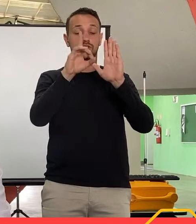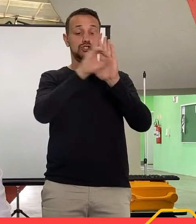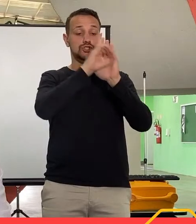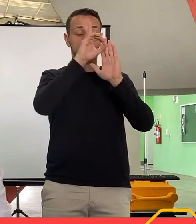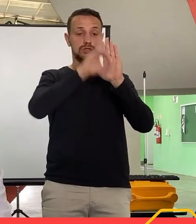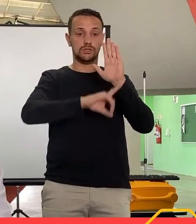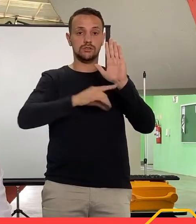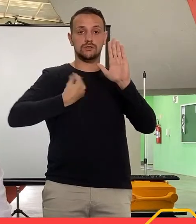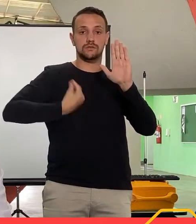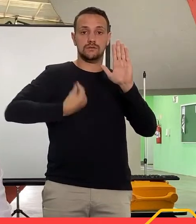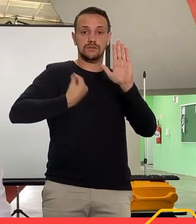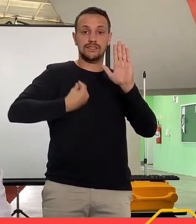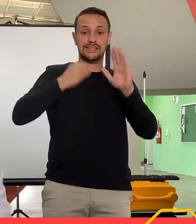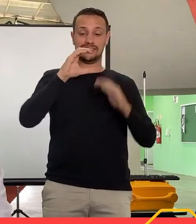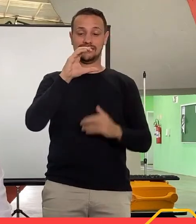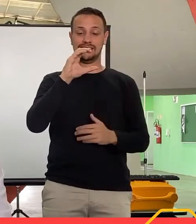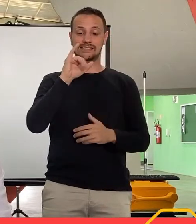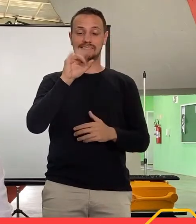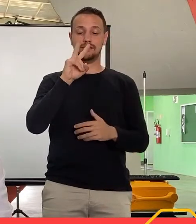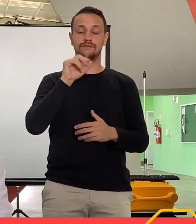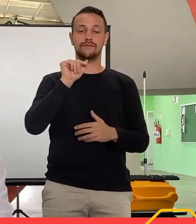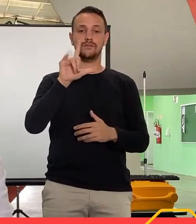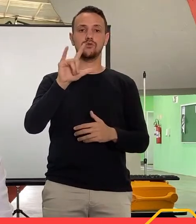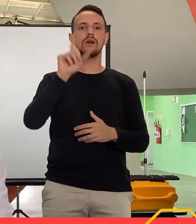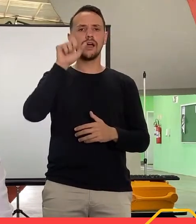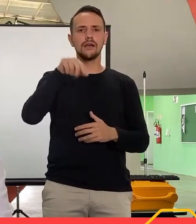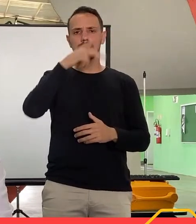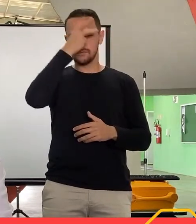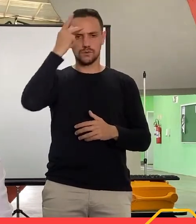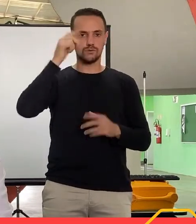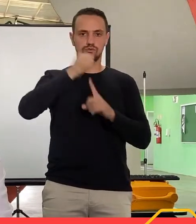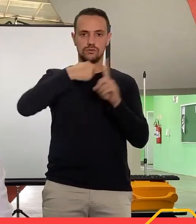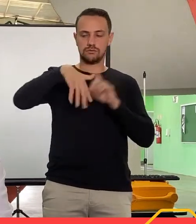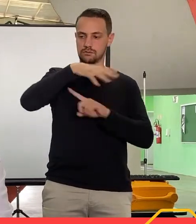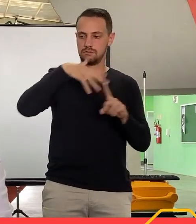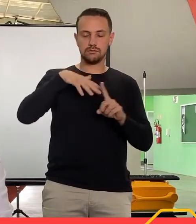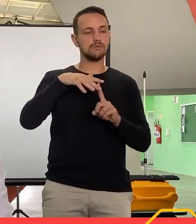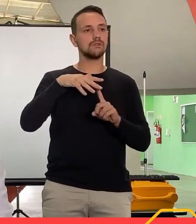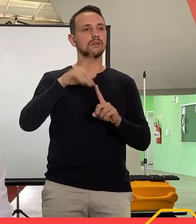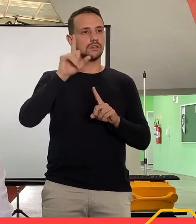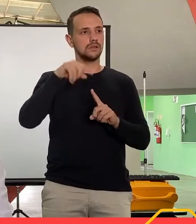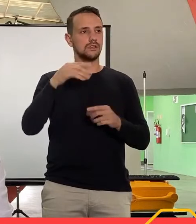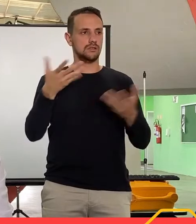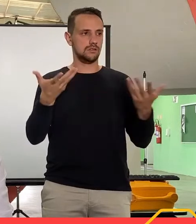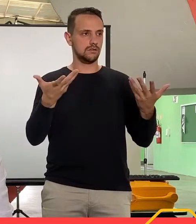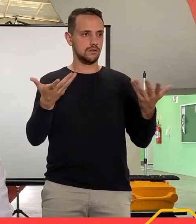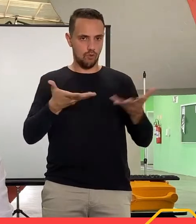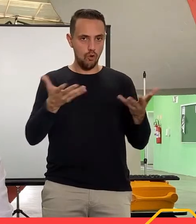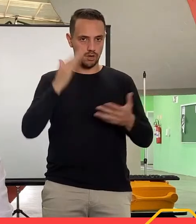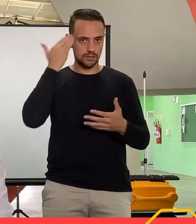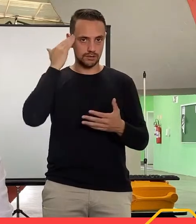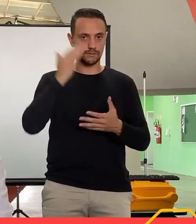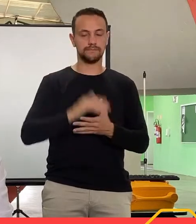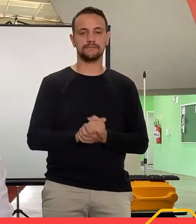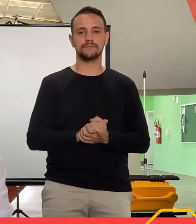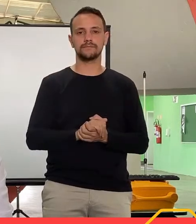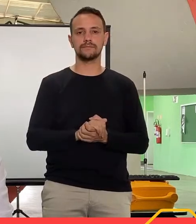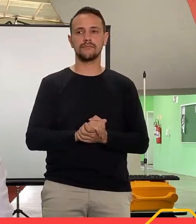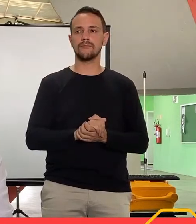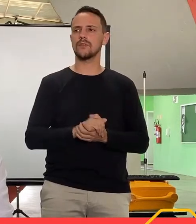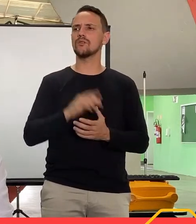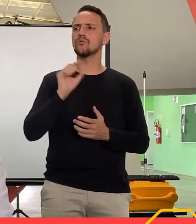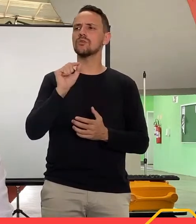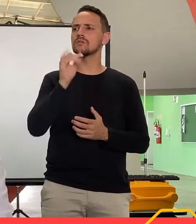civis, exclusivamente. Os direitos civis, que a gente entende hoje como direitos civis. Então, o